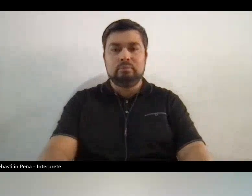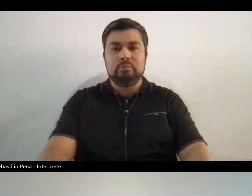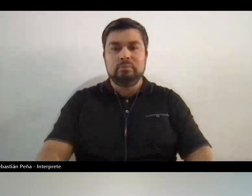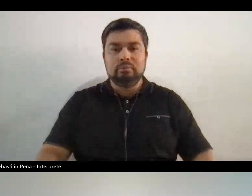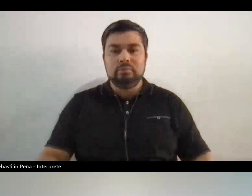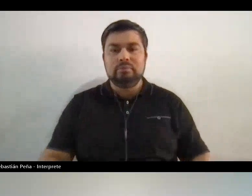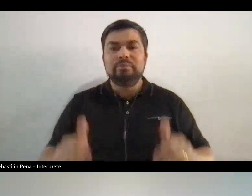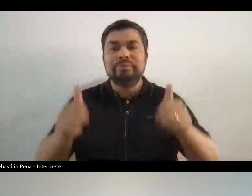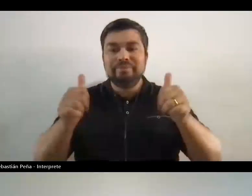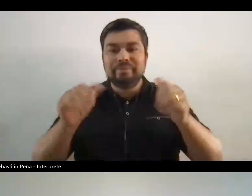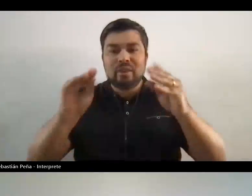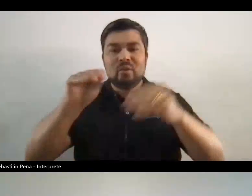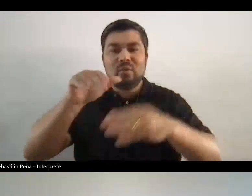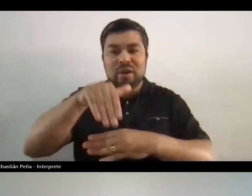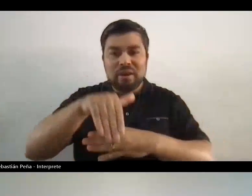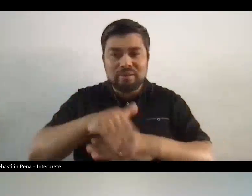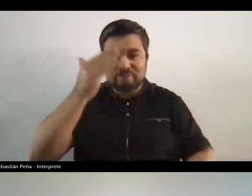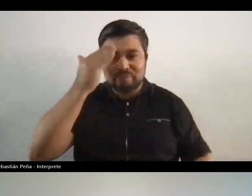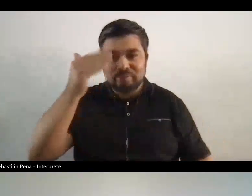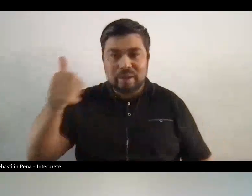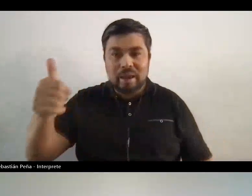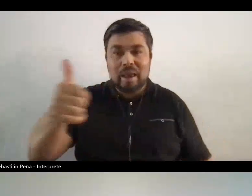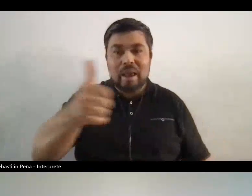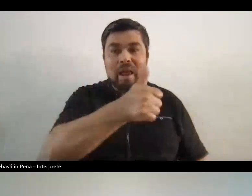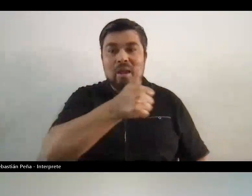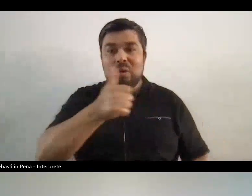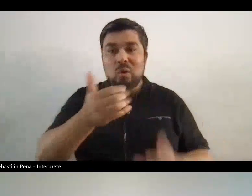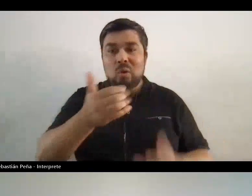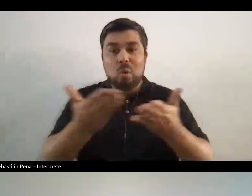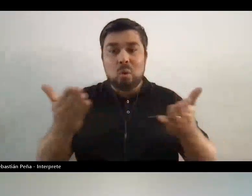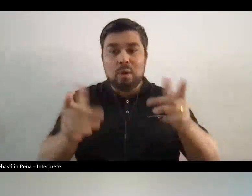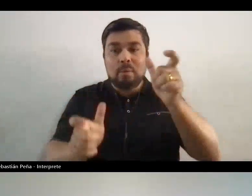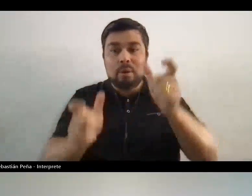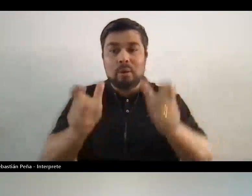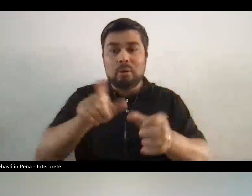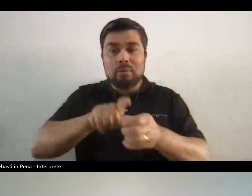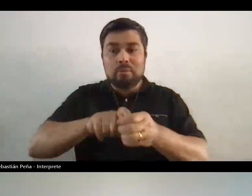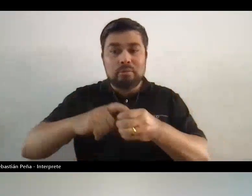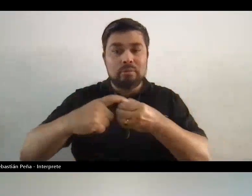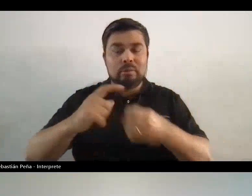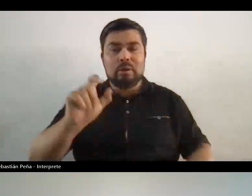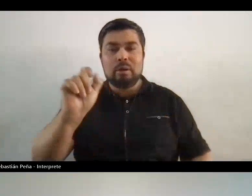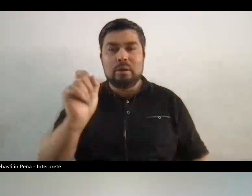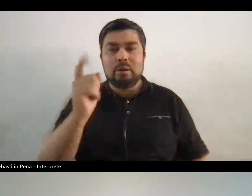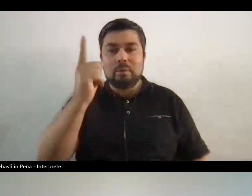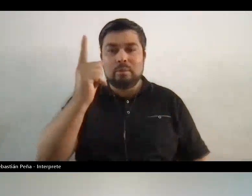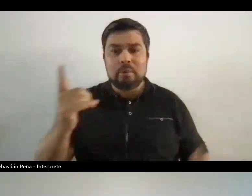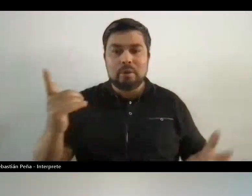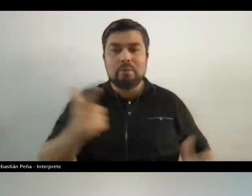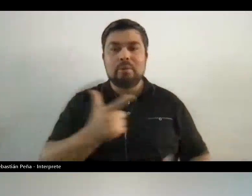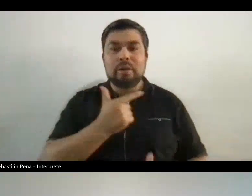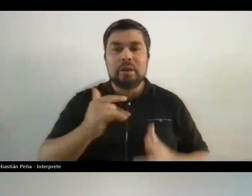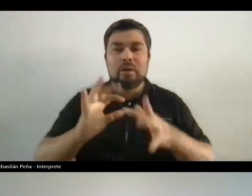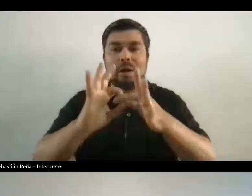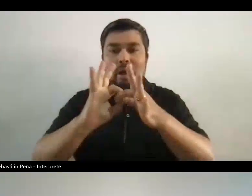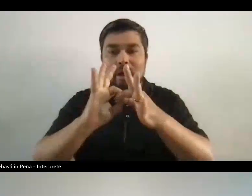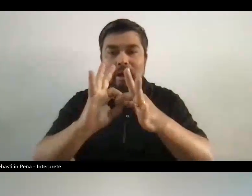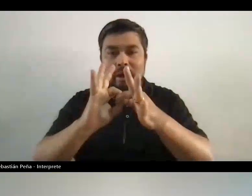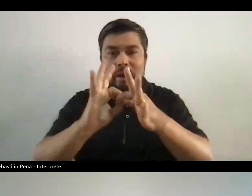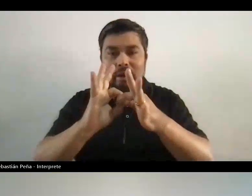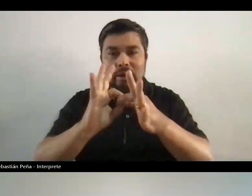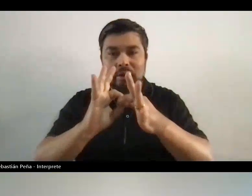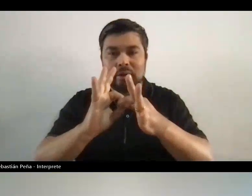Bueno, buenas tardes a todas y todos los presentes. Primero quisiera agradecer la invitación de